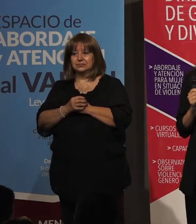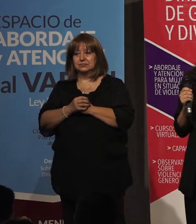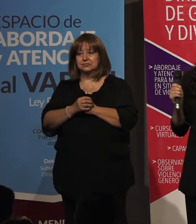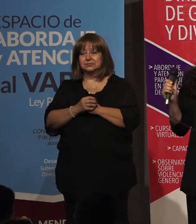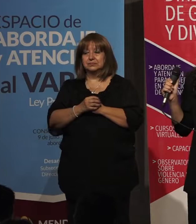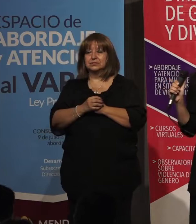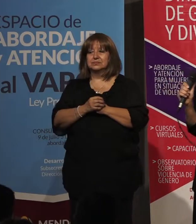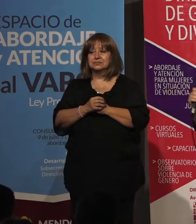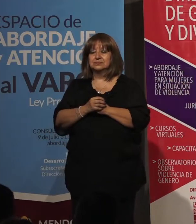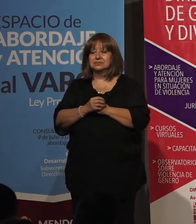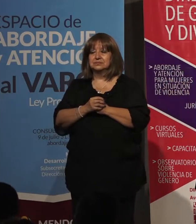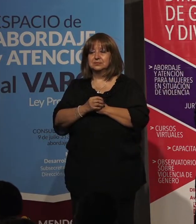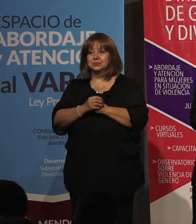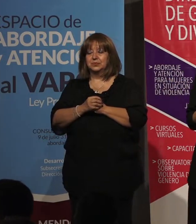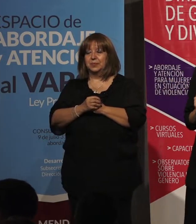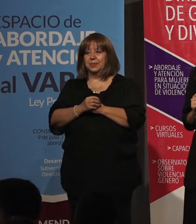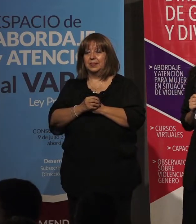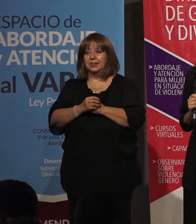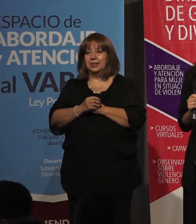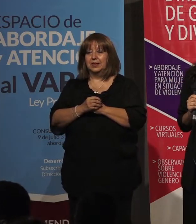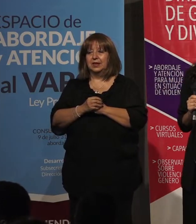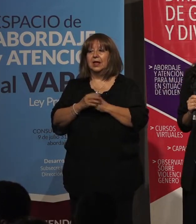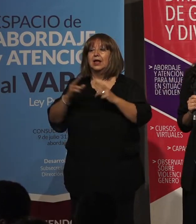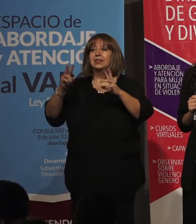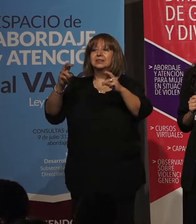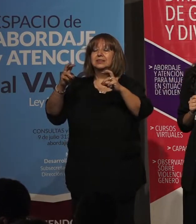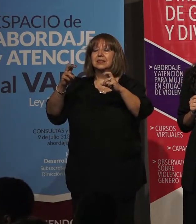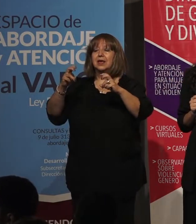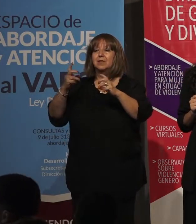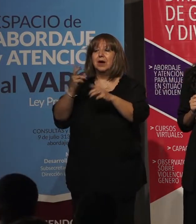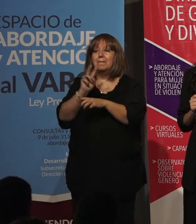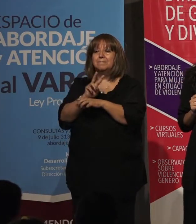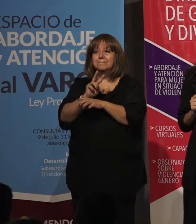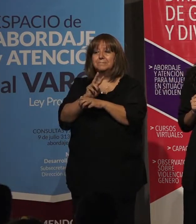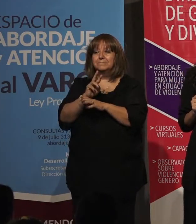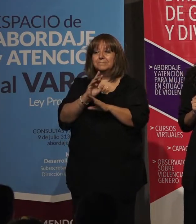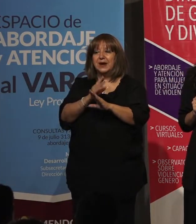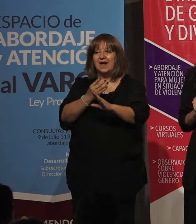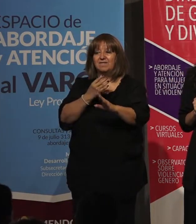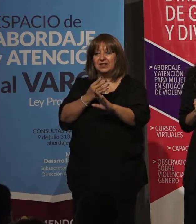perdón. El tema de las medidas preventivas, digamos, de protección para las